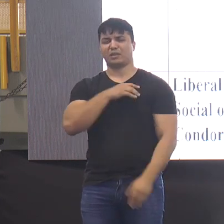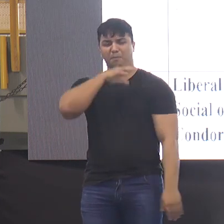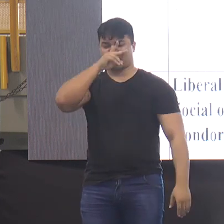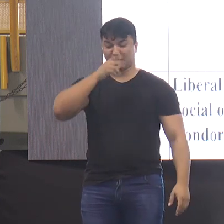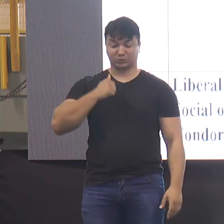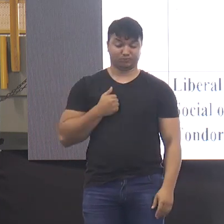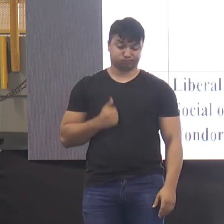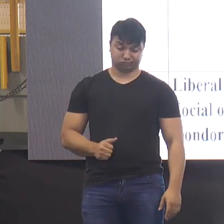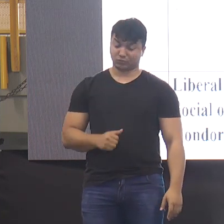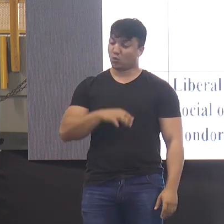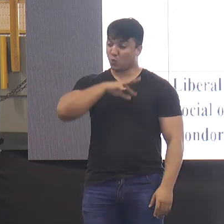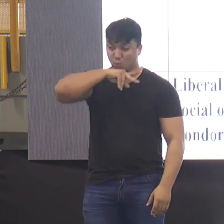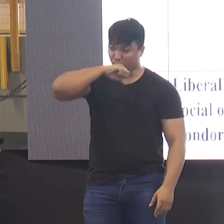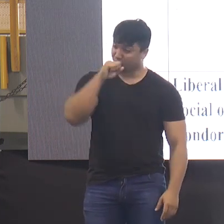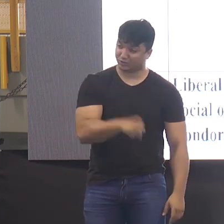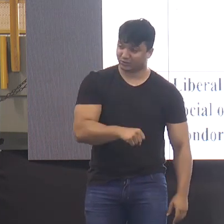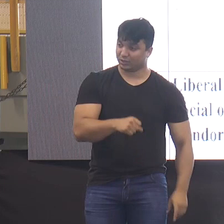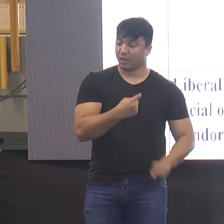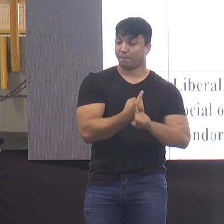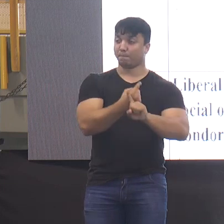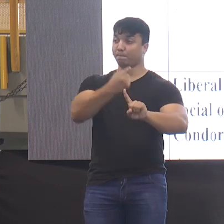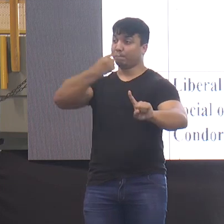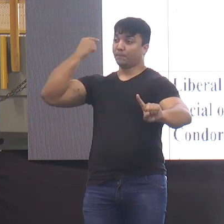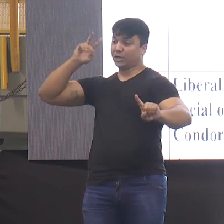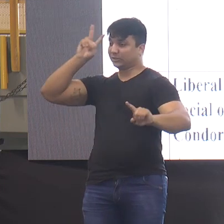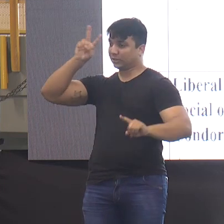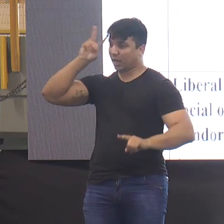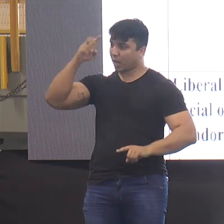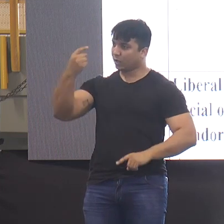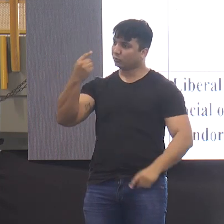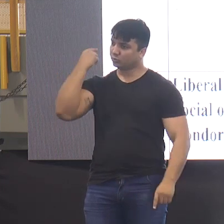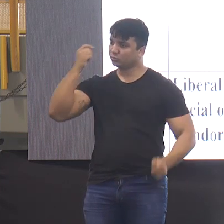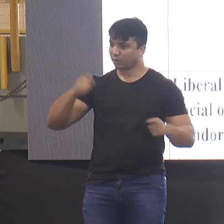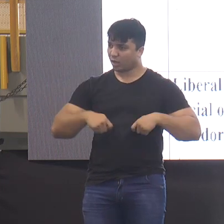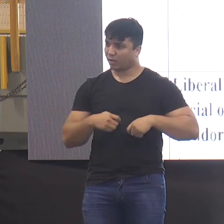merda, para o passado,